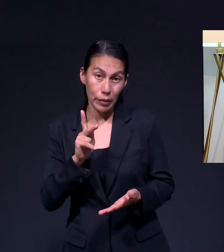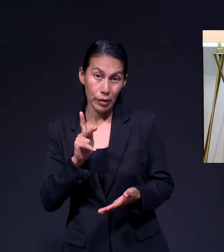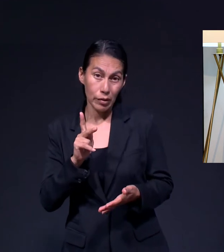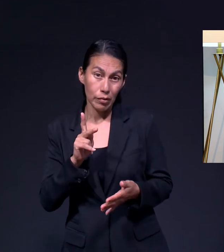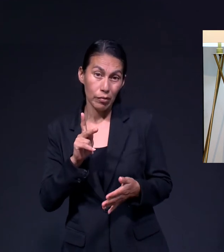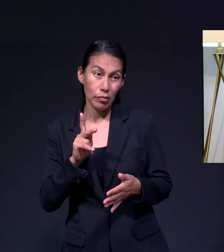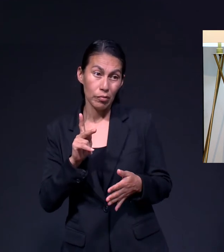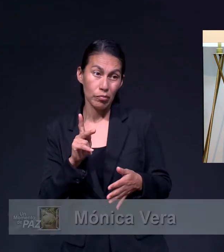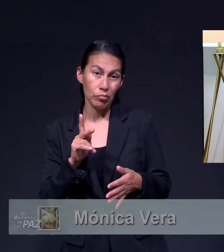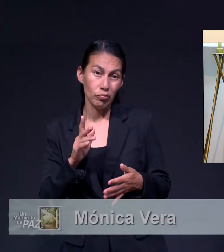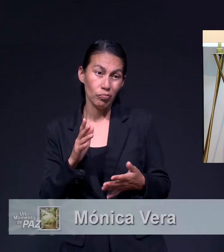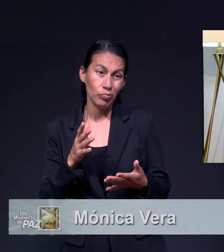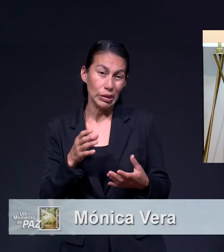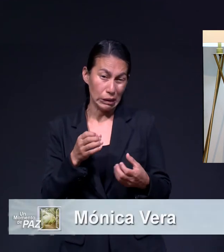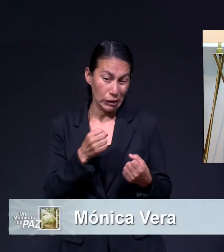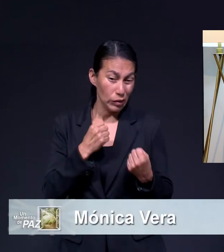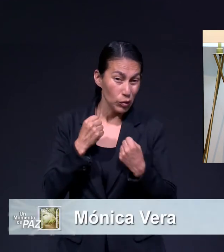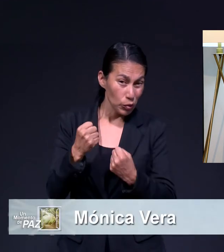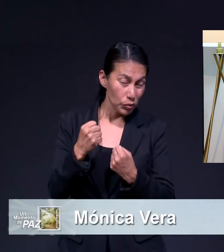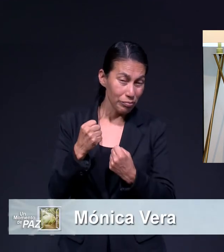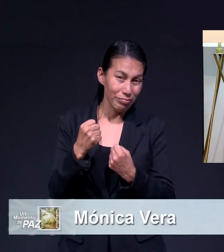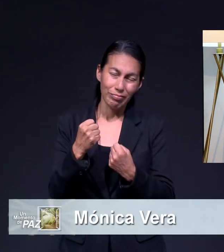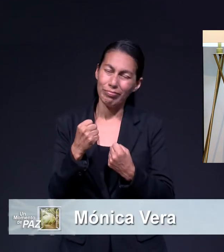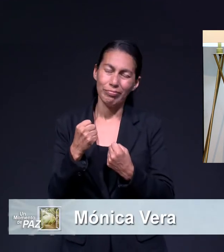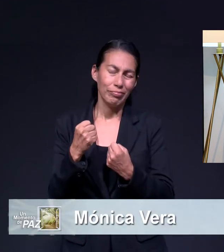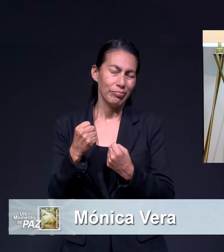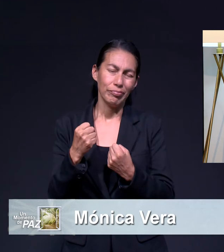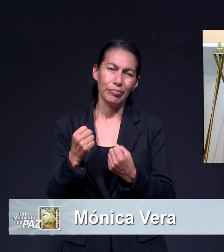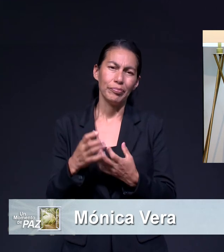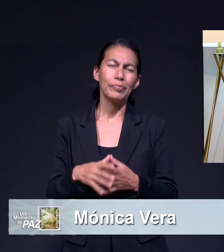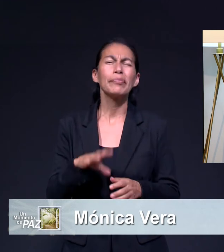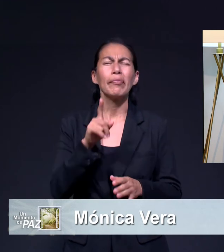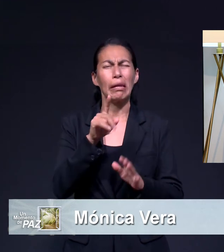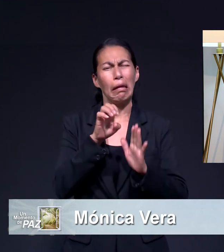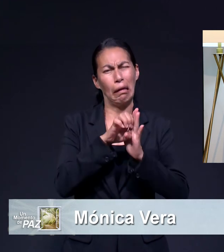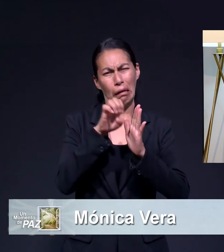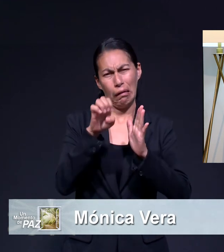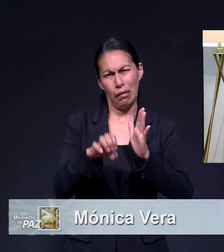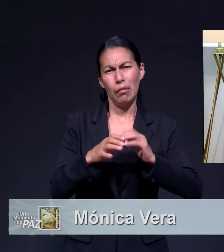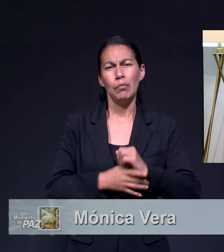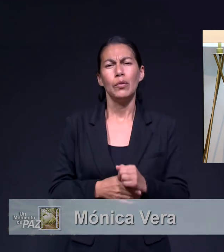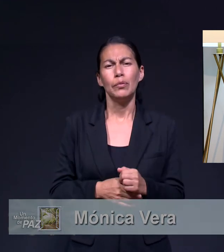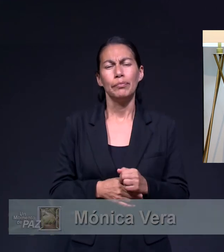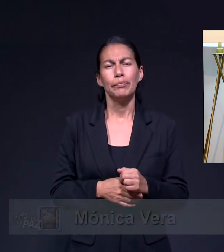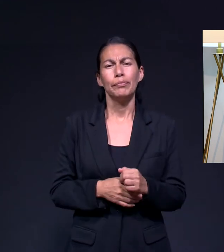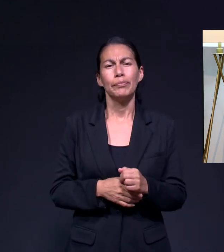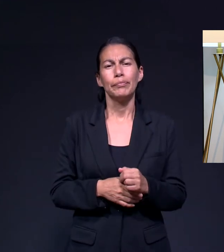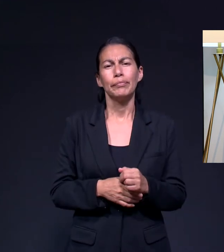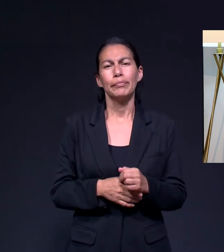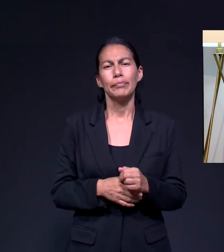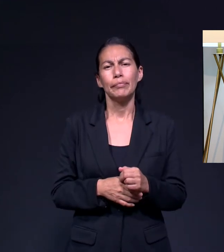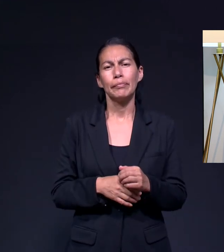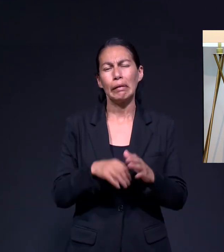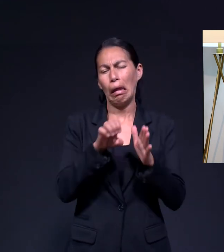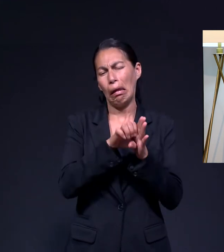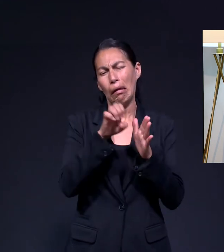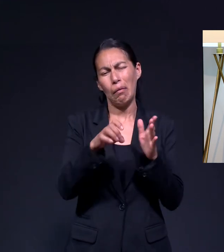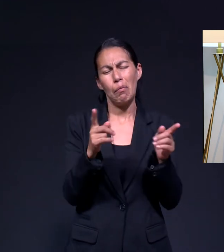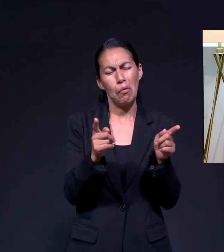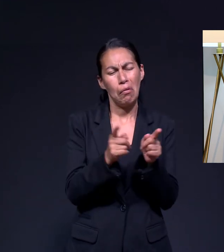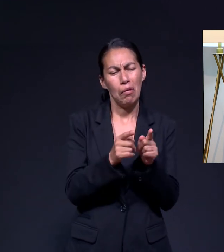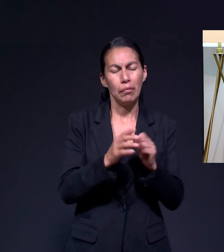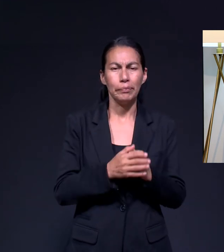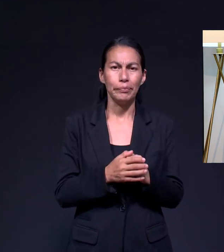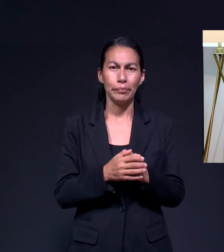esto está bien pero es una base donde no nos da mucha seguridad voy a ponerte un ejemplo